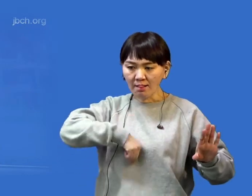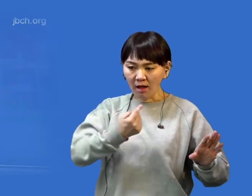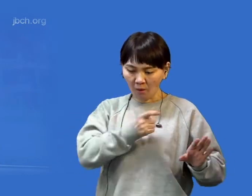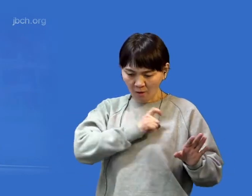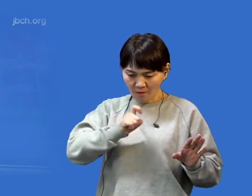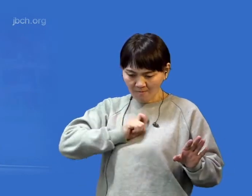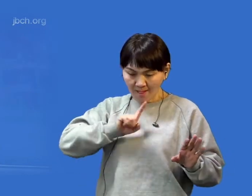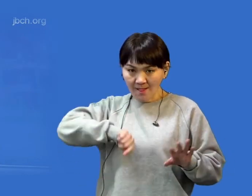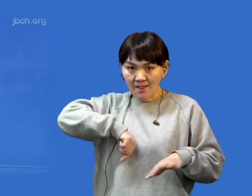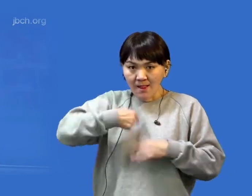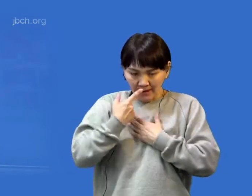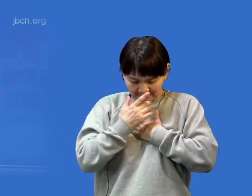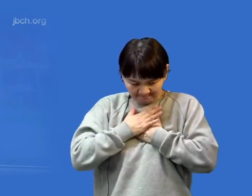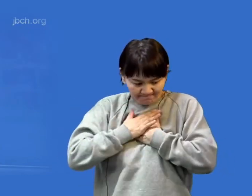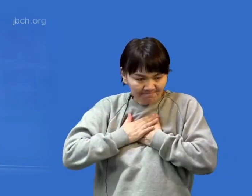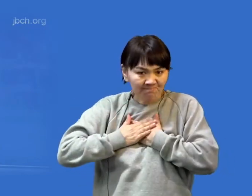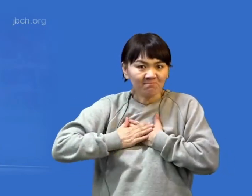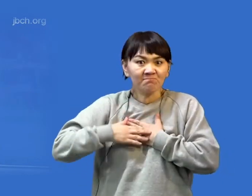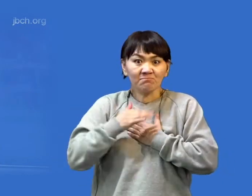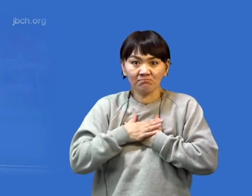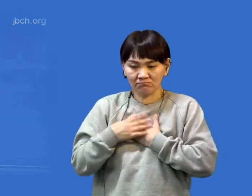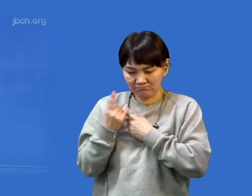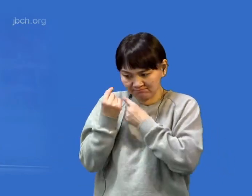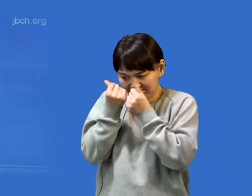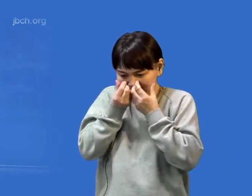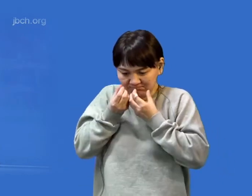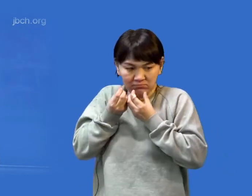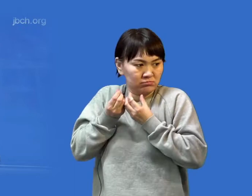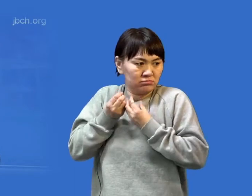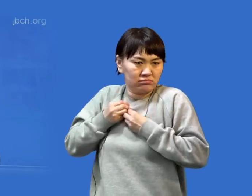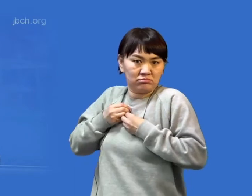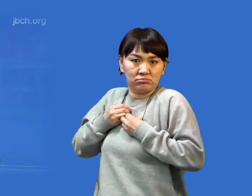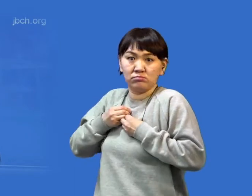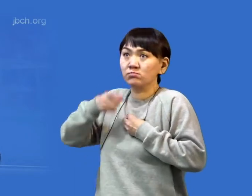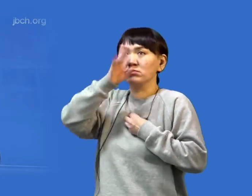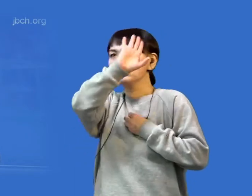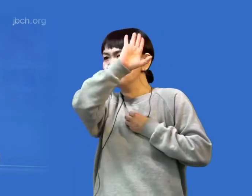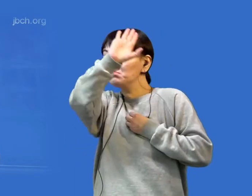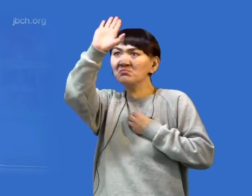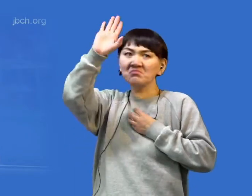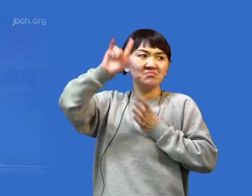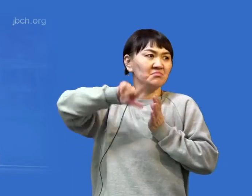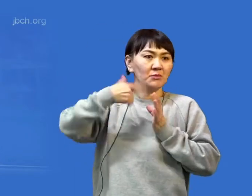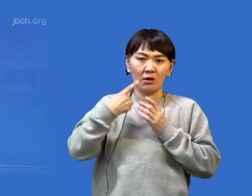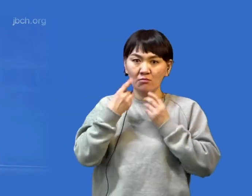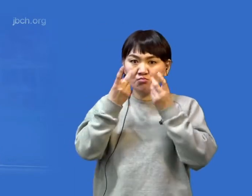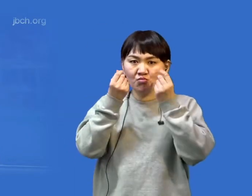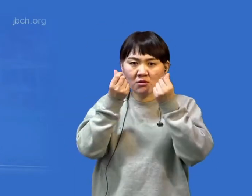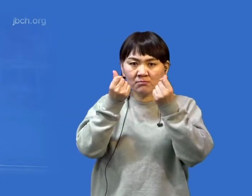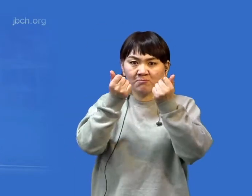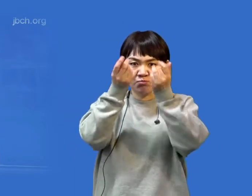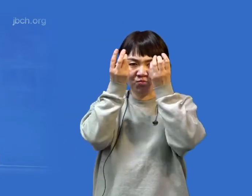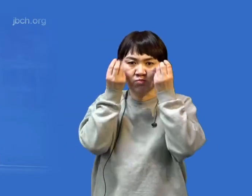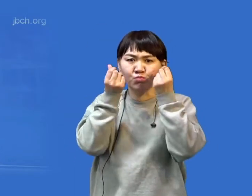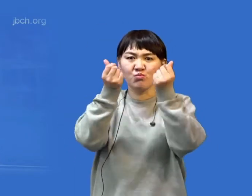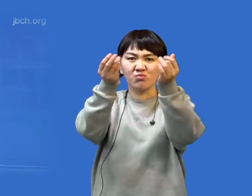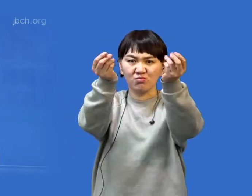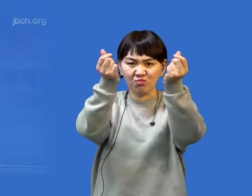Тэглэр ч өөрийгөө хайрлаж ийн гэдэг чинь үгүй шүүгээ мөнгөнд дурлж байна. Тэглэр бурхан хэрэггүй байна хүнд. Мөнгө, мөнгө.